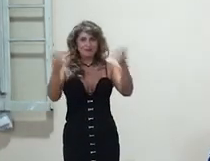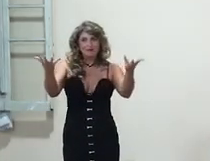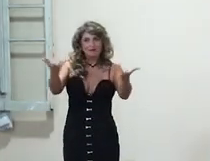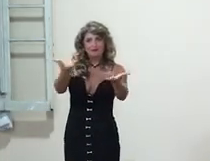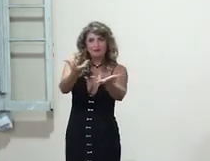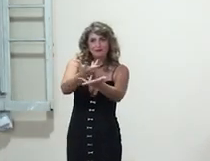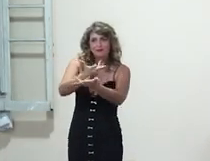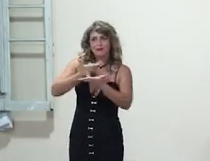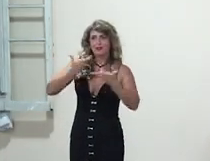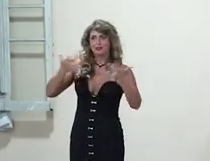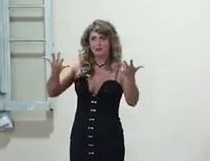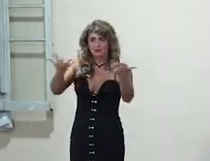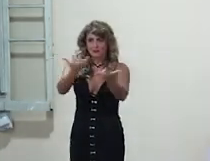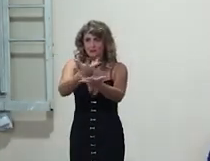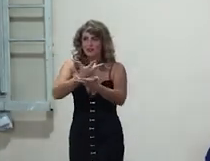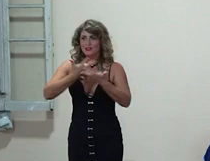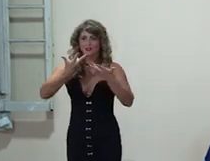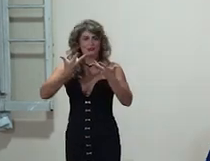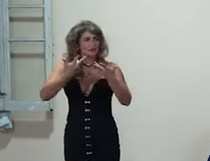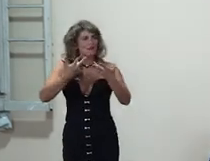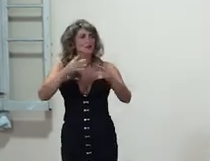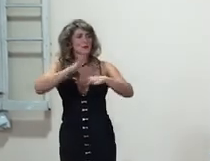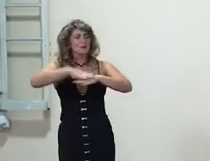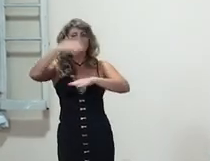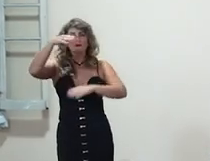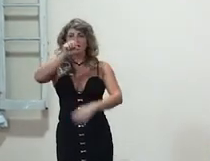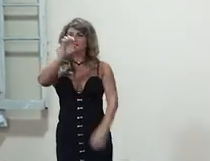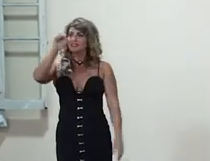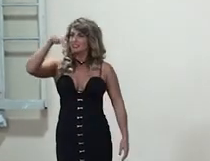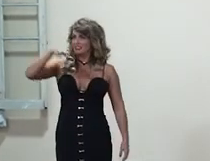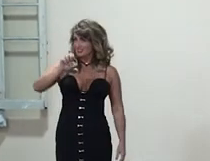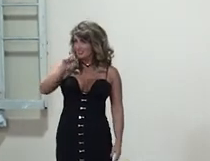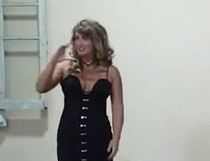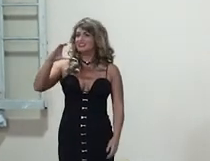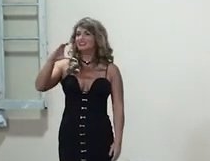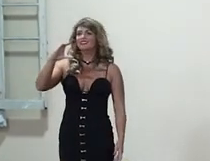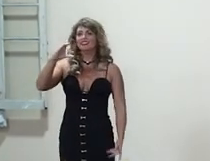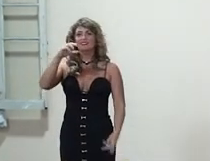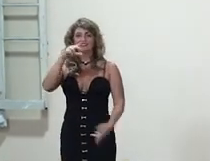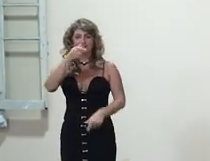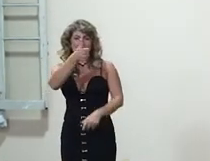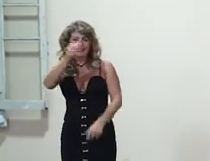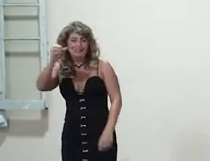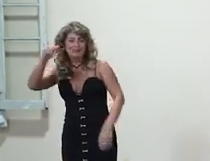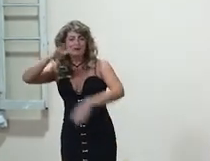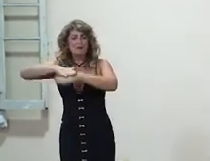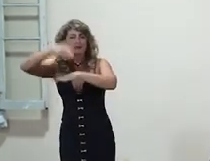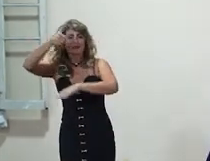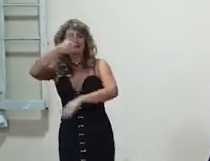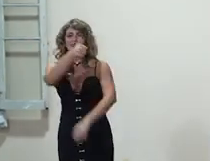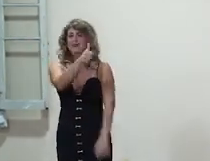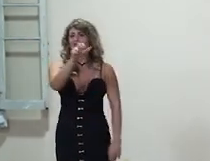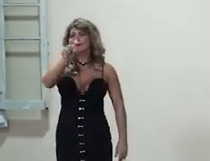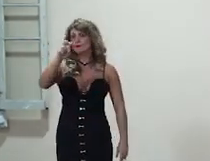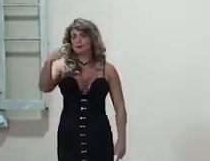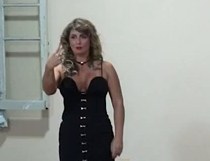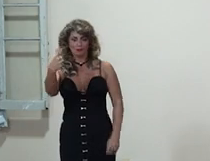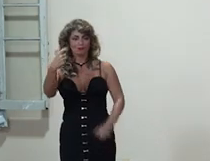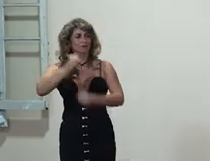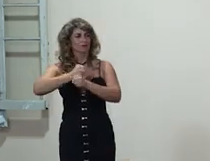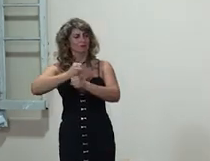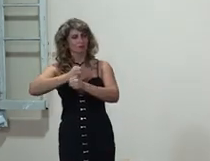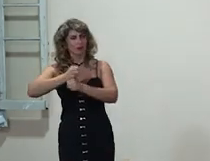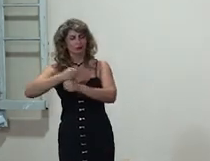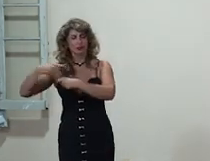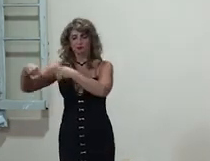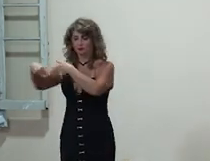maravilhoso, mais que Sesc Centenário agora, 151 anos, que